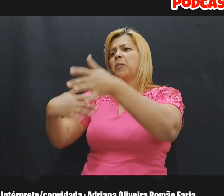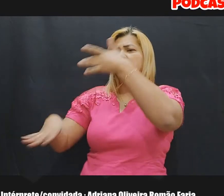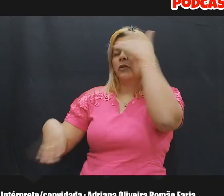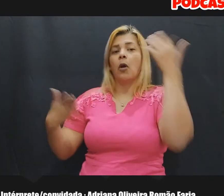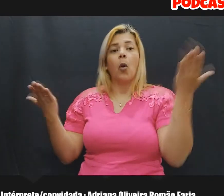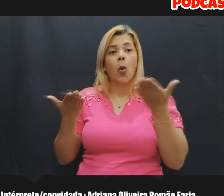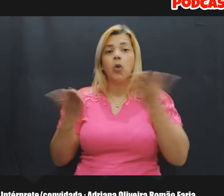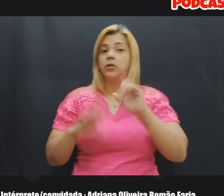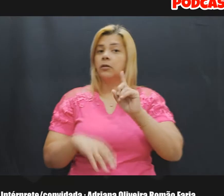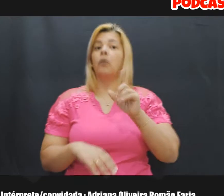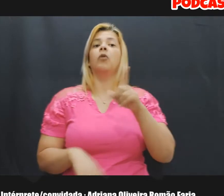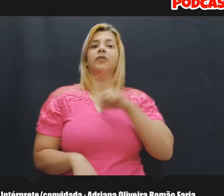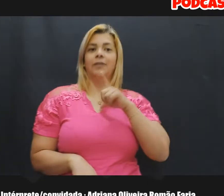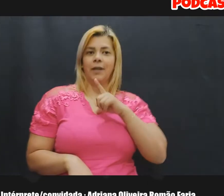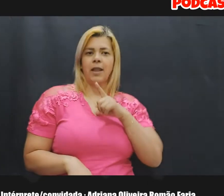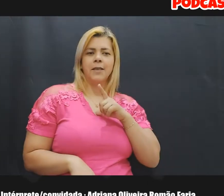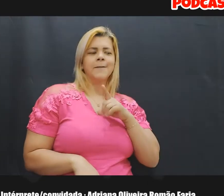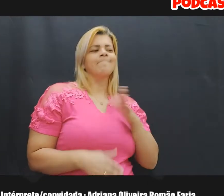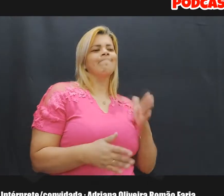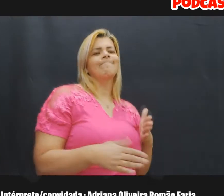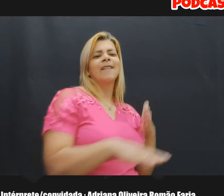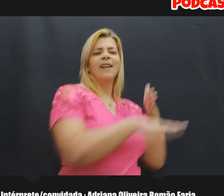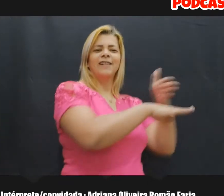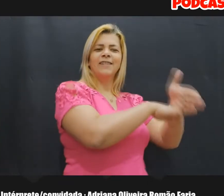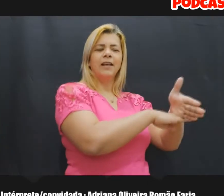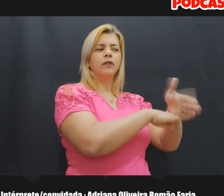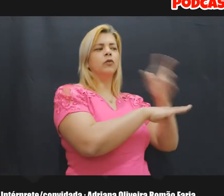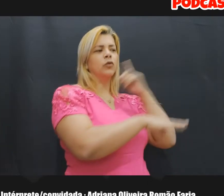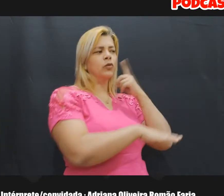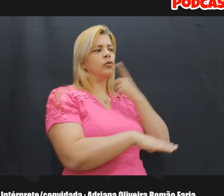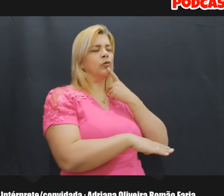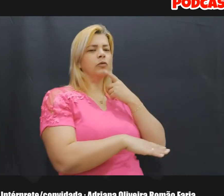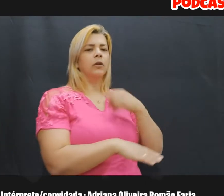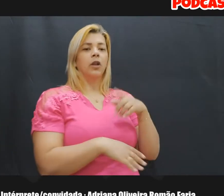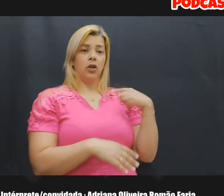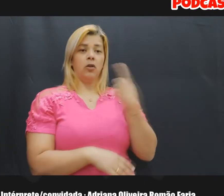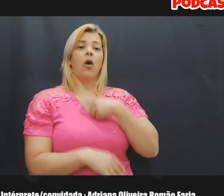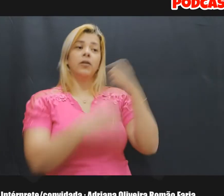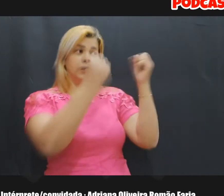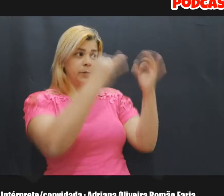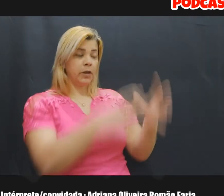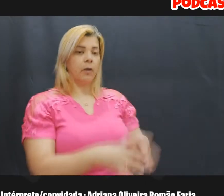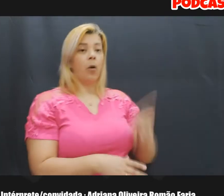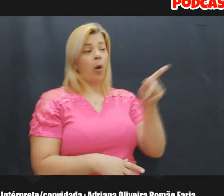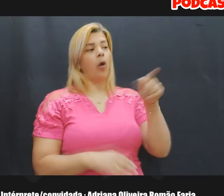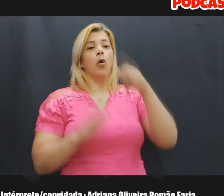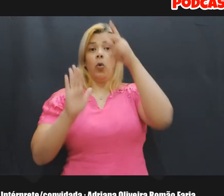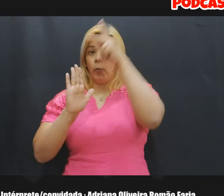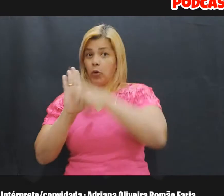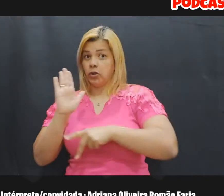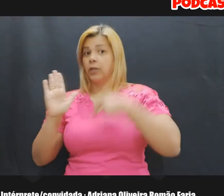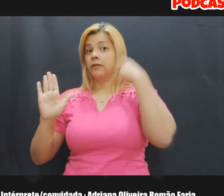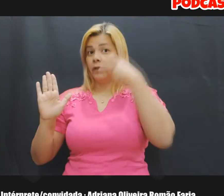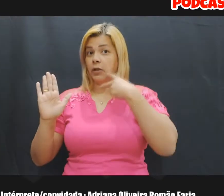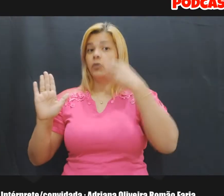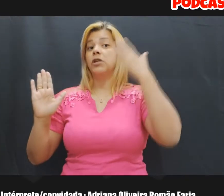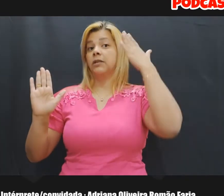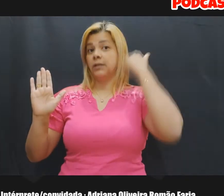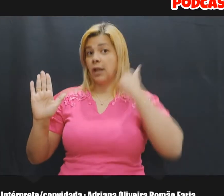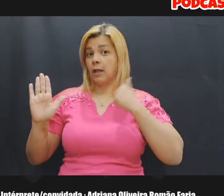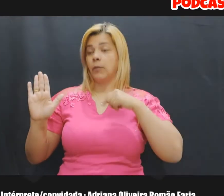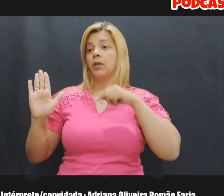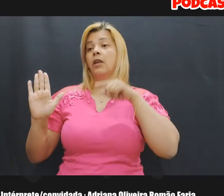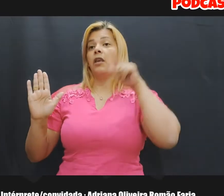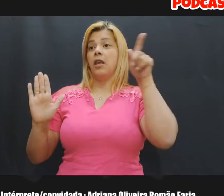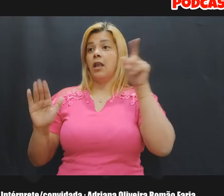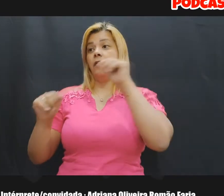hoje não, hoje ele tem esse acesso. Hoje nós falamos, o projeto dele é esse, ele vai ter as